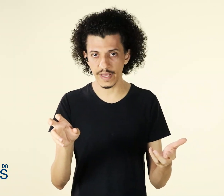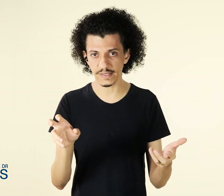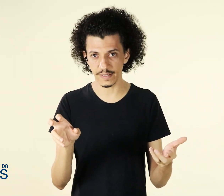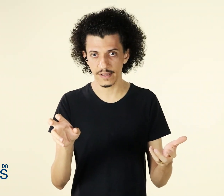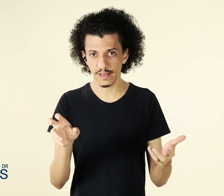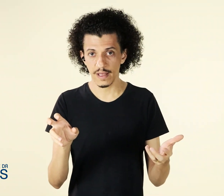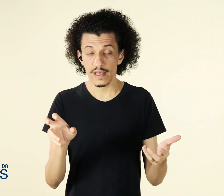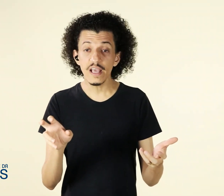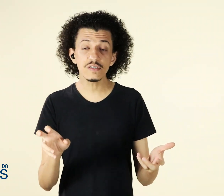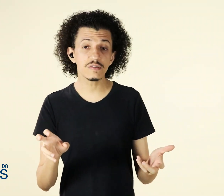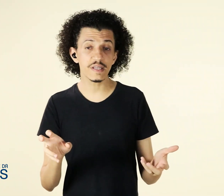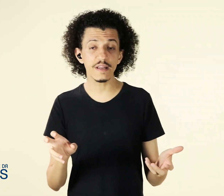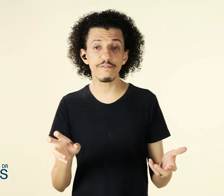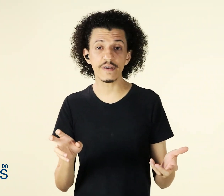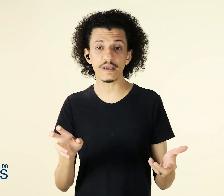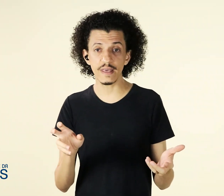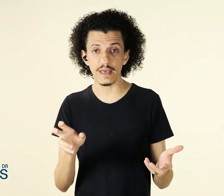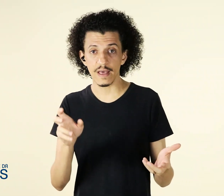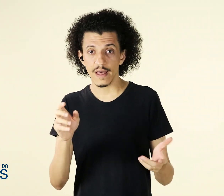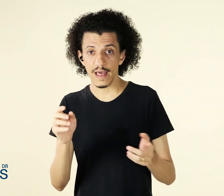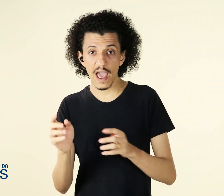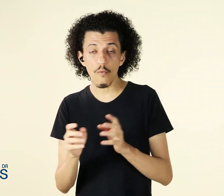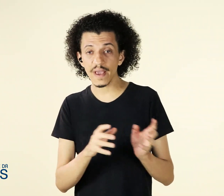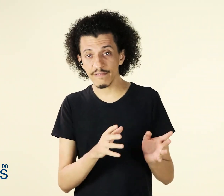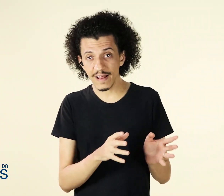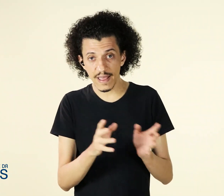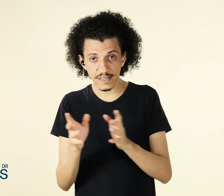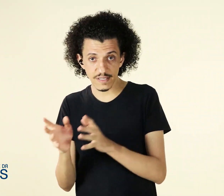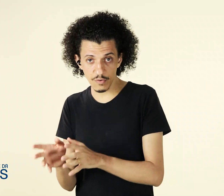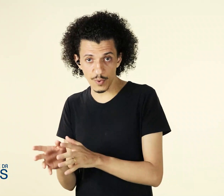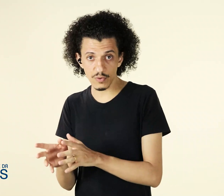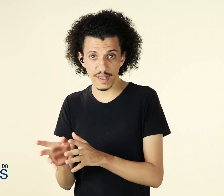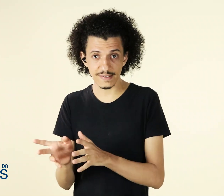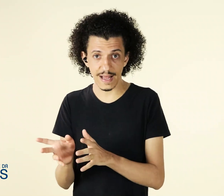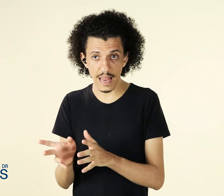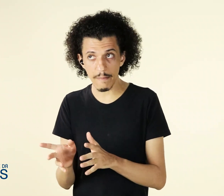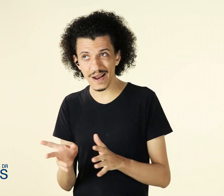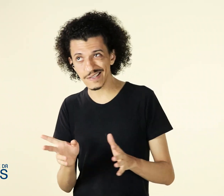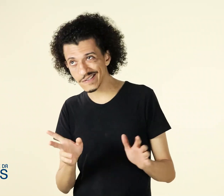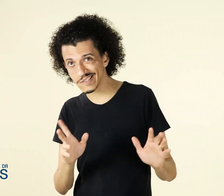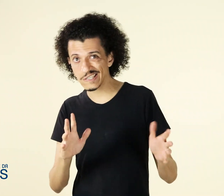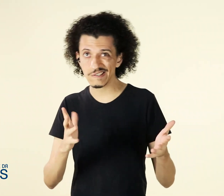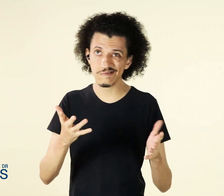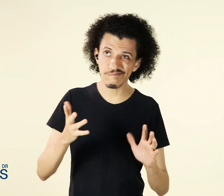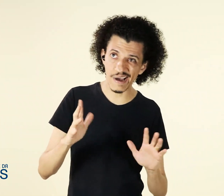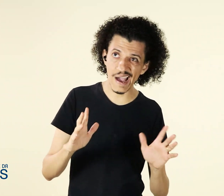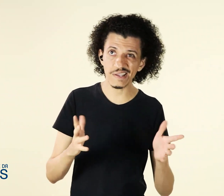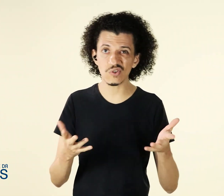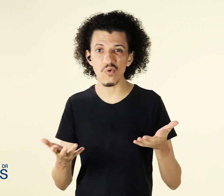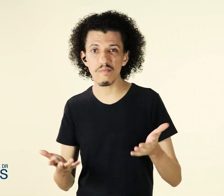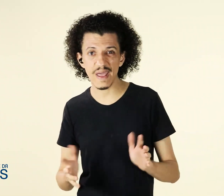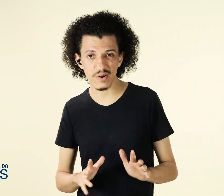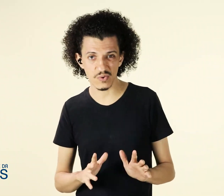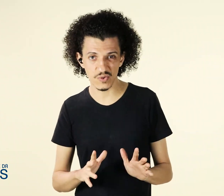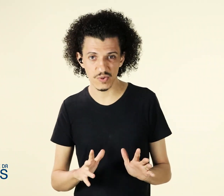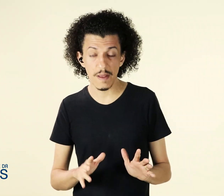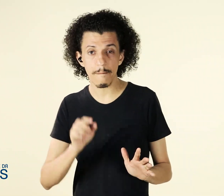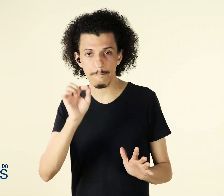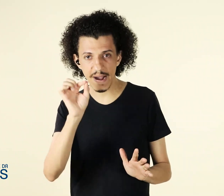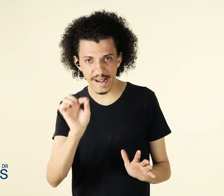portuguesa. Isso significa que é uma equivalência do português da Libras? Mais ou menos. Mas